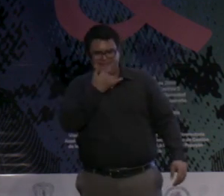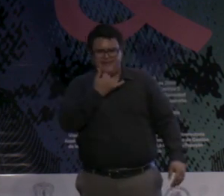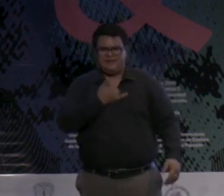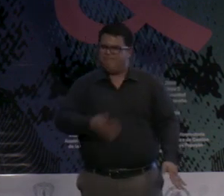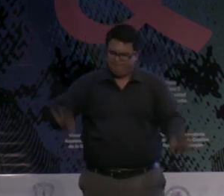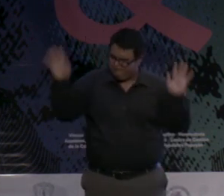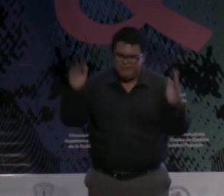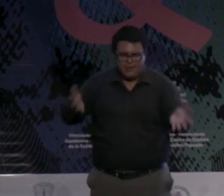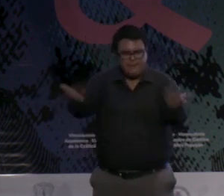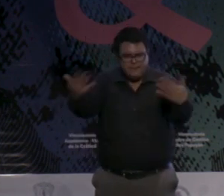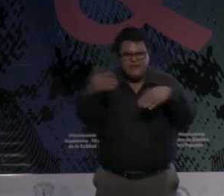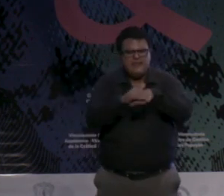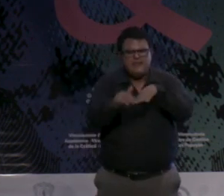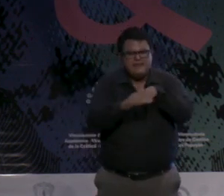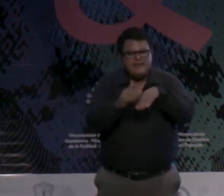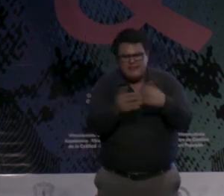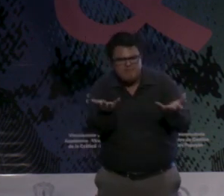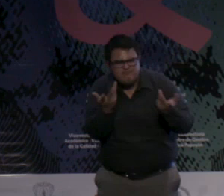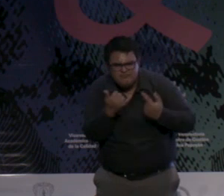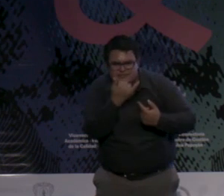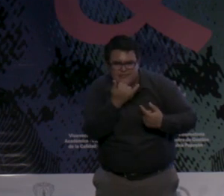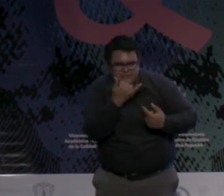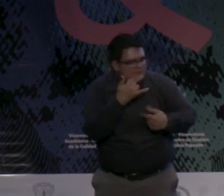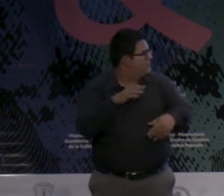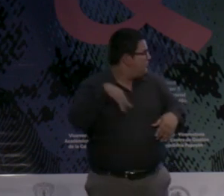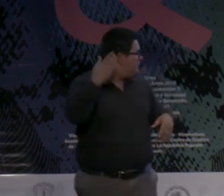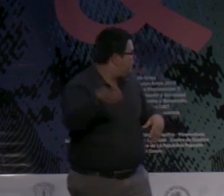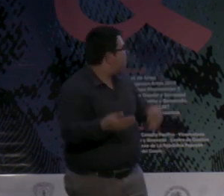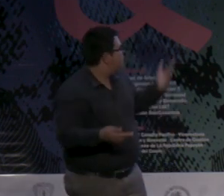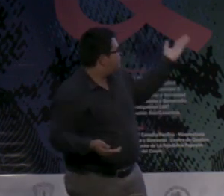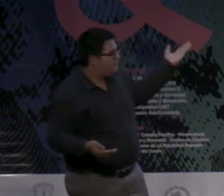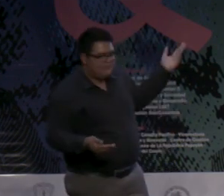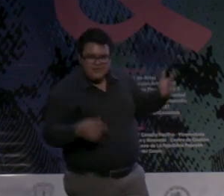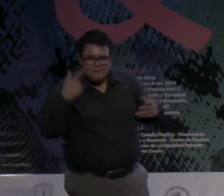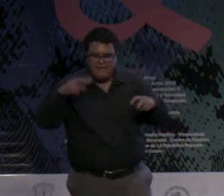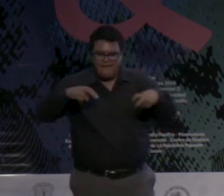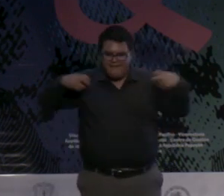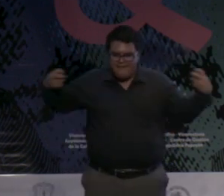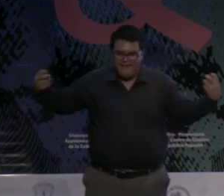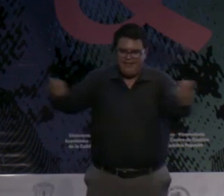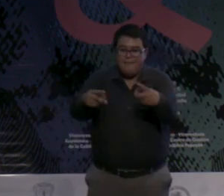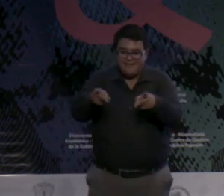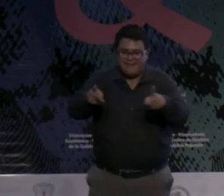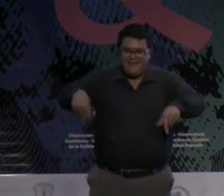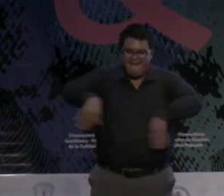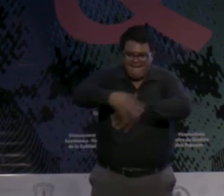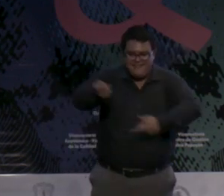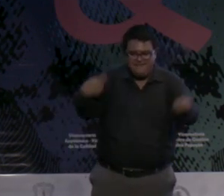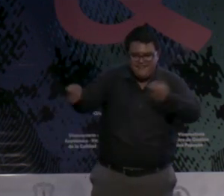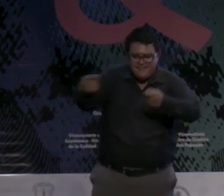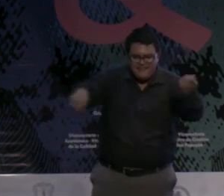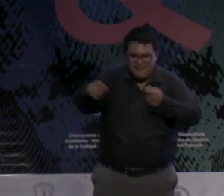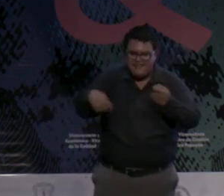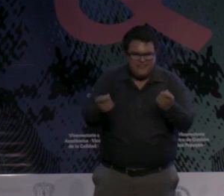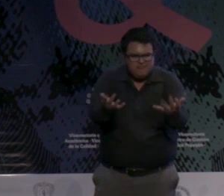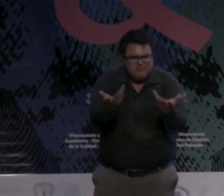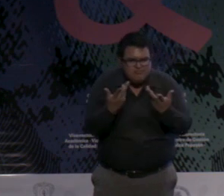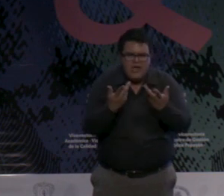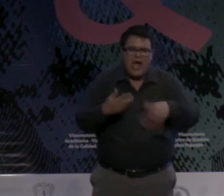ellos personas que son amigas de nosotros, no solamente los profesores, los estudiantes, y empezamos a preguntar qué es lo que está